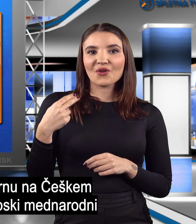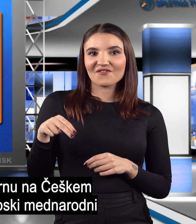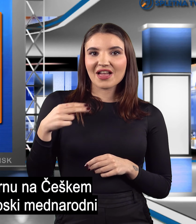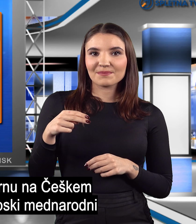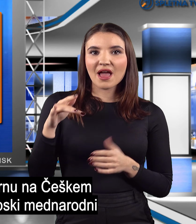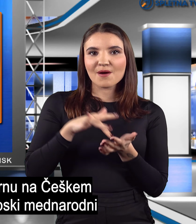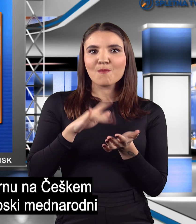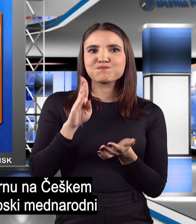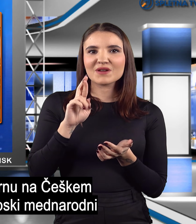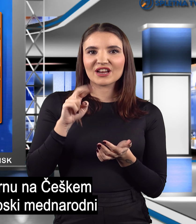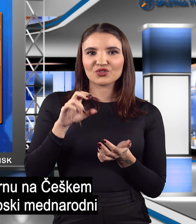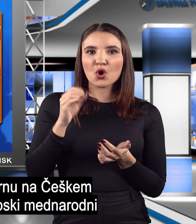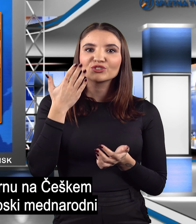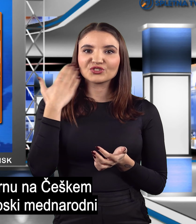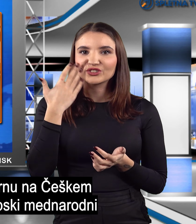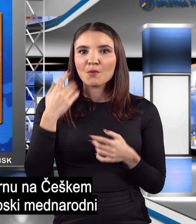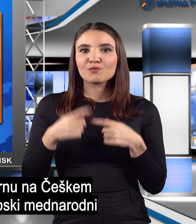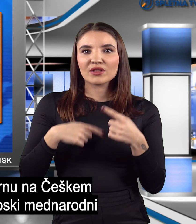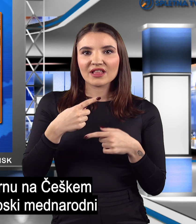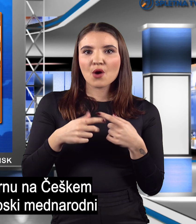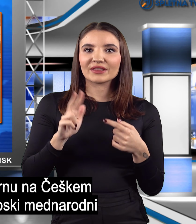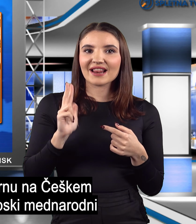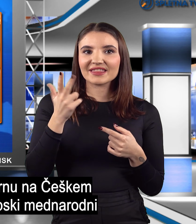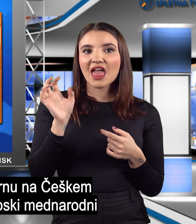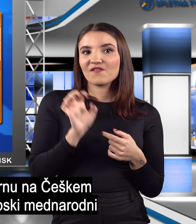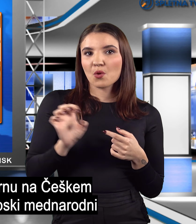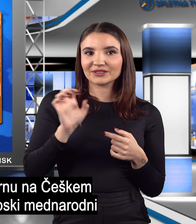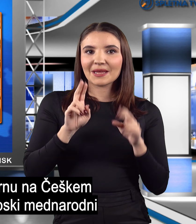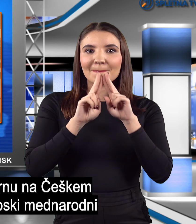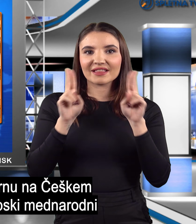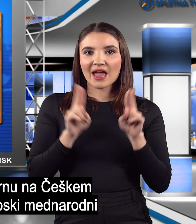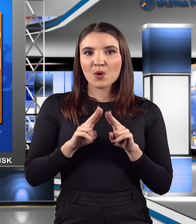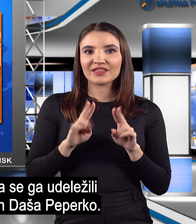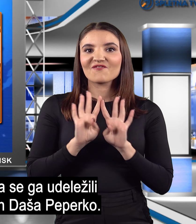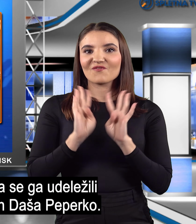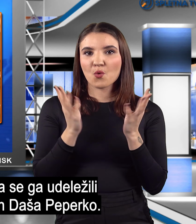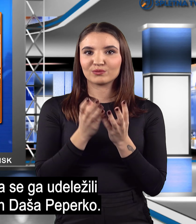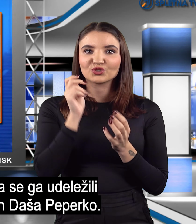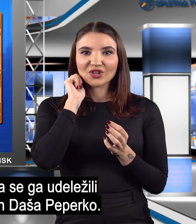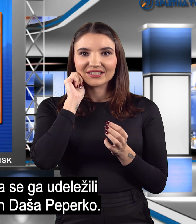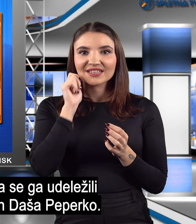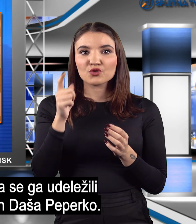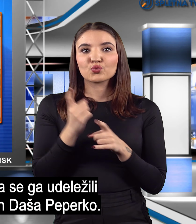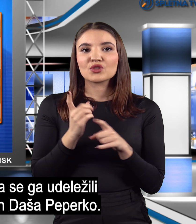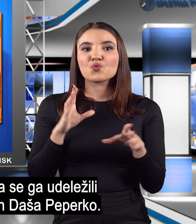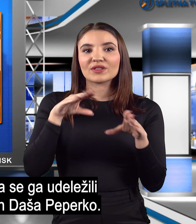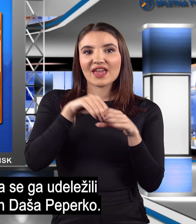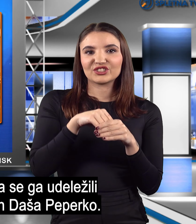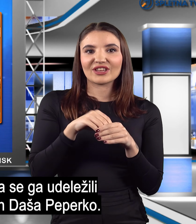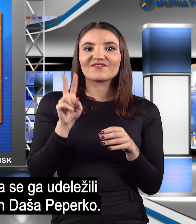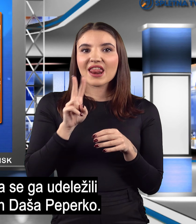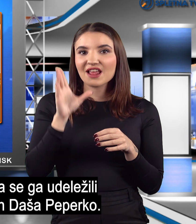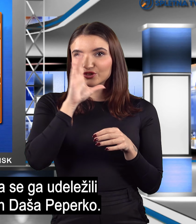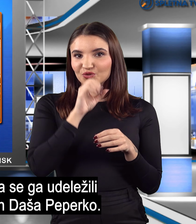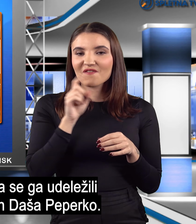Novembra je v Brnu na Češkem potekal 3. Evropski mednarodni forum žensk, ki sta se ga udeležili tudi Valerija Škof in Daša